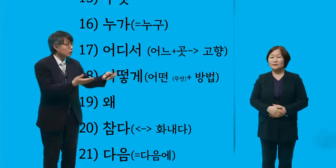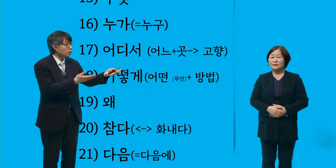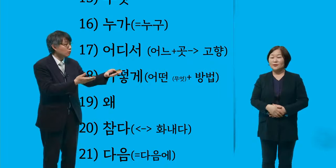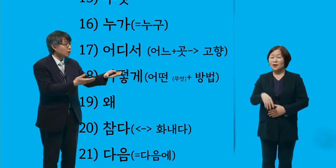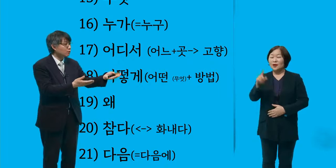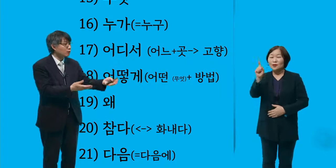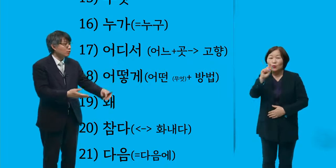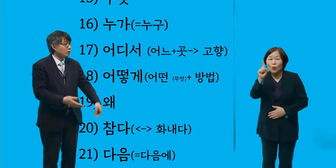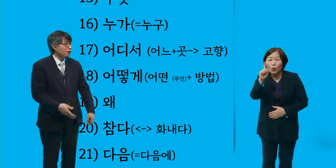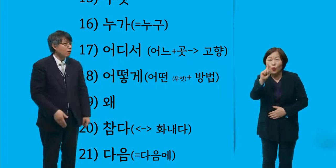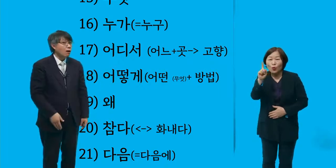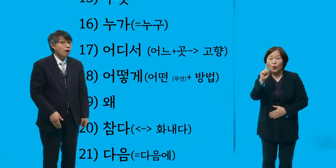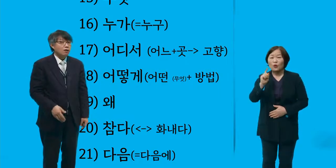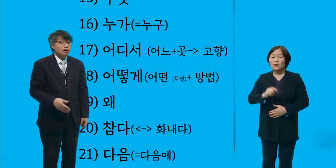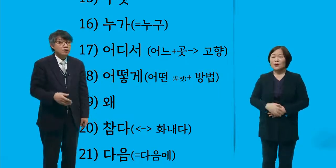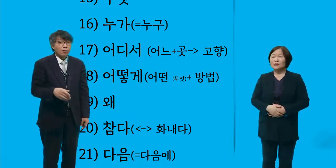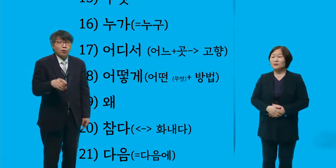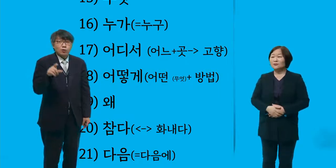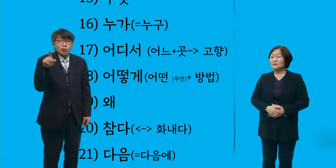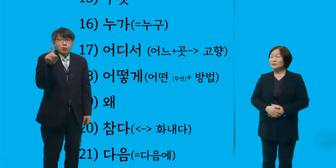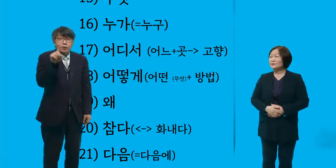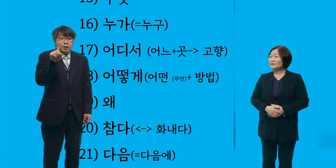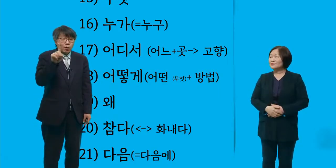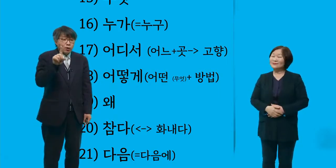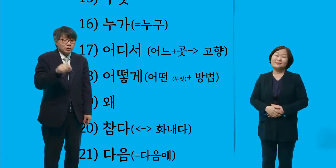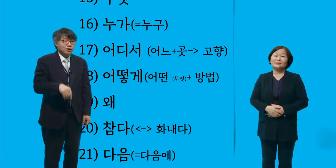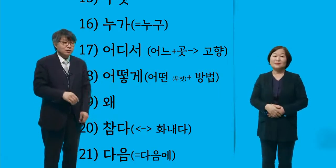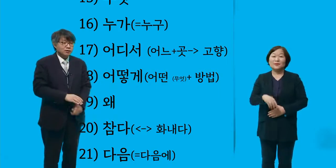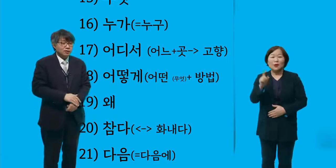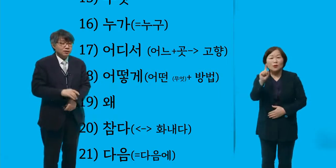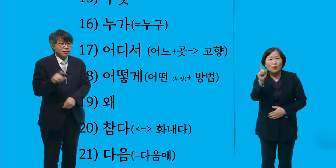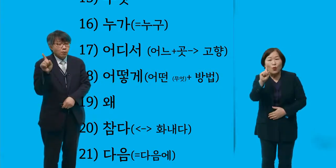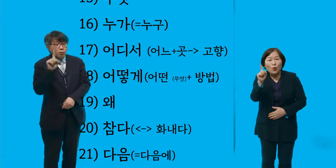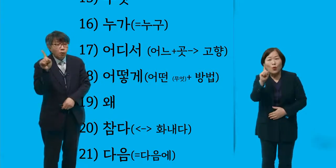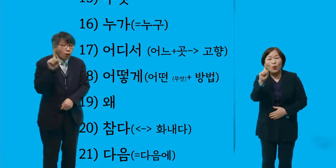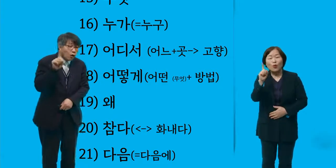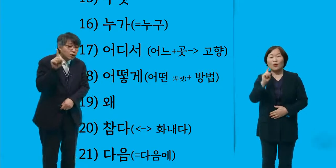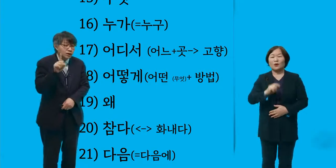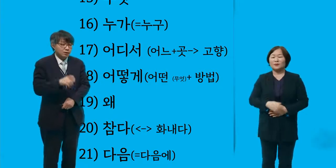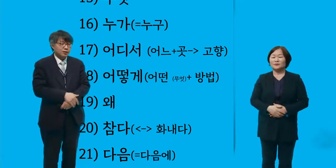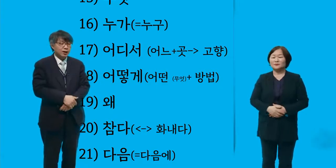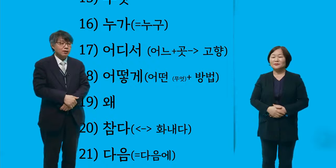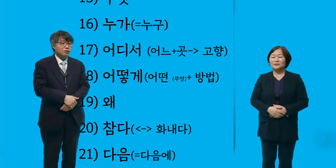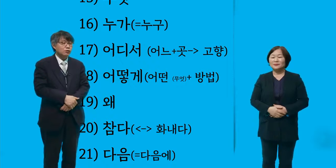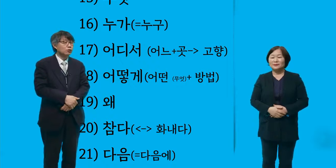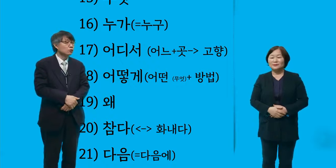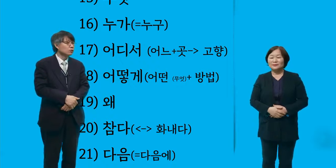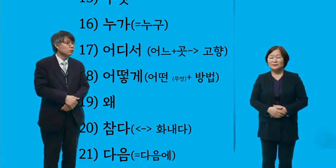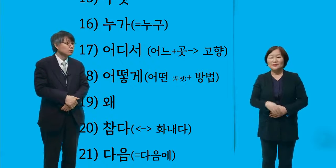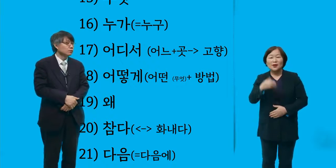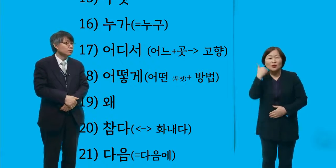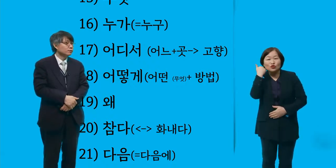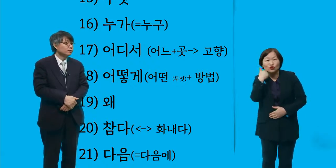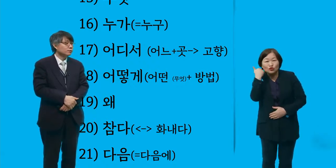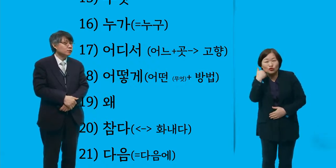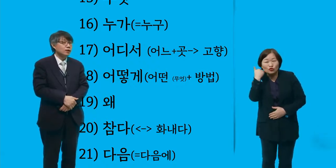우리 권사님 얼굴 표정. 이게 지금 뭐고 궁금하니까 뭐지 이런 느낌. 이런 겁니다. 누구. 네,